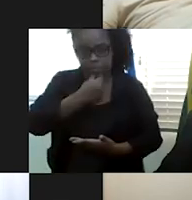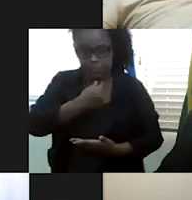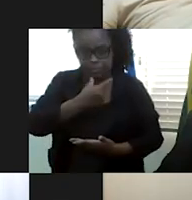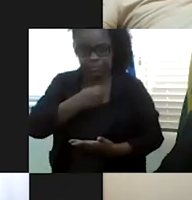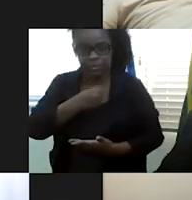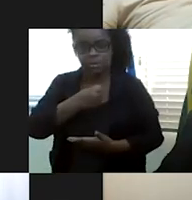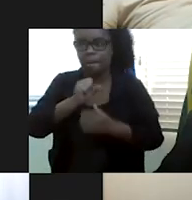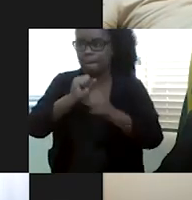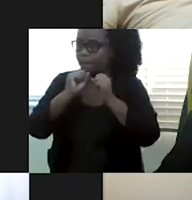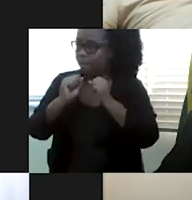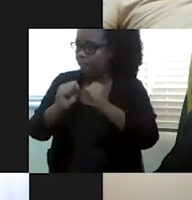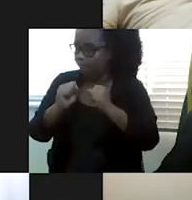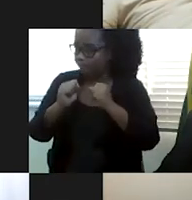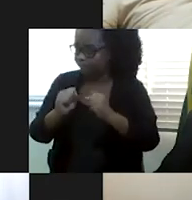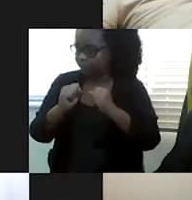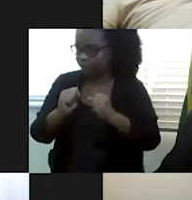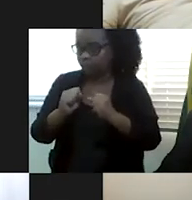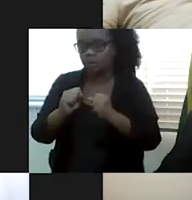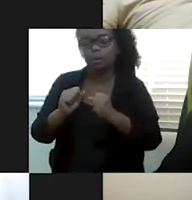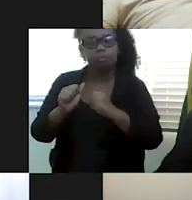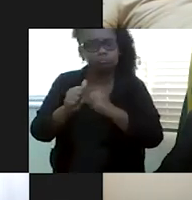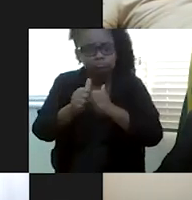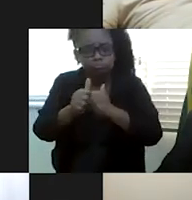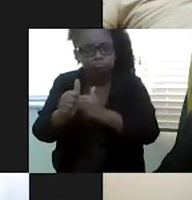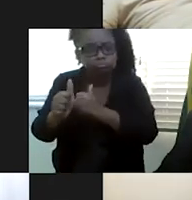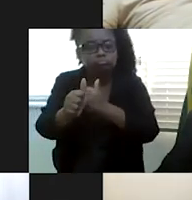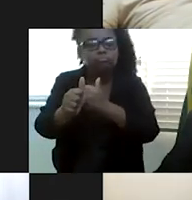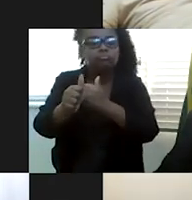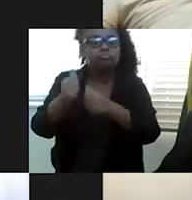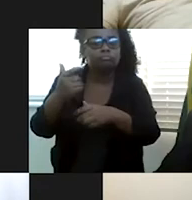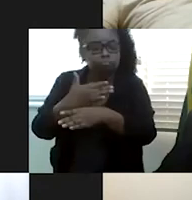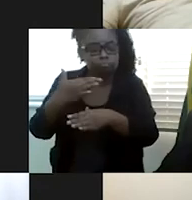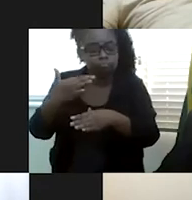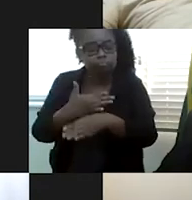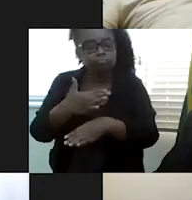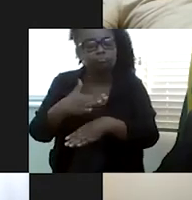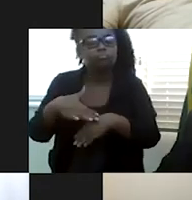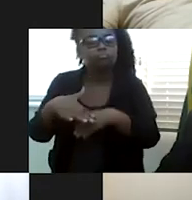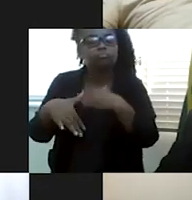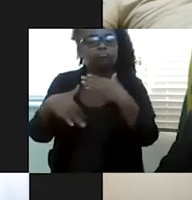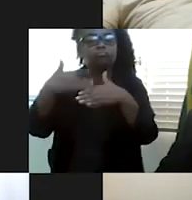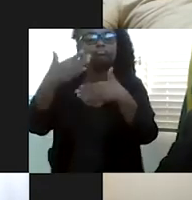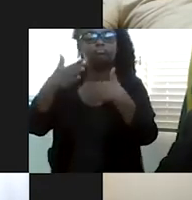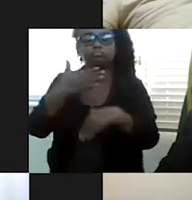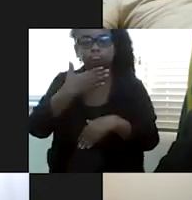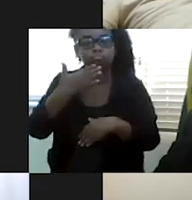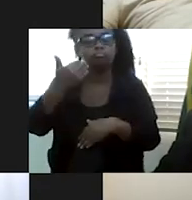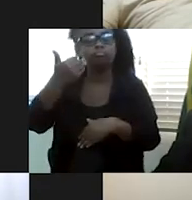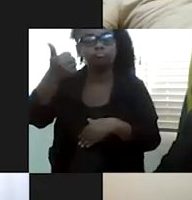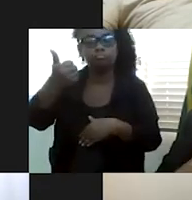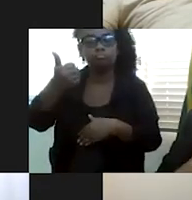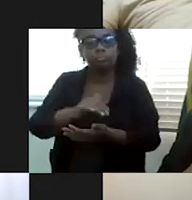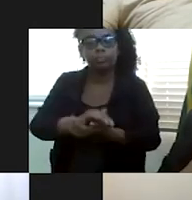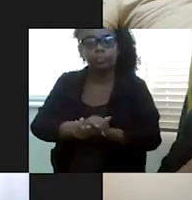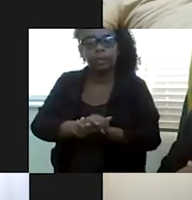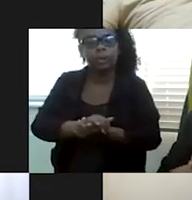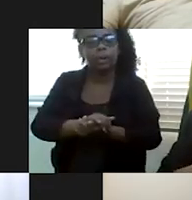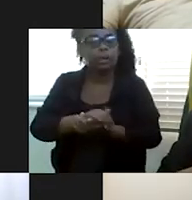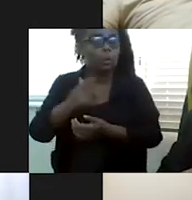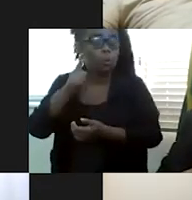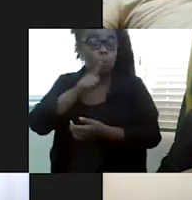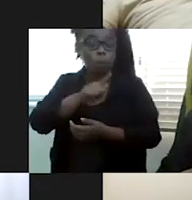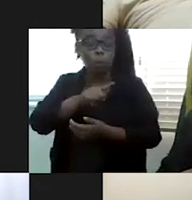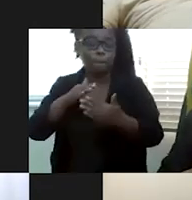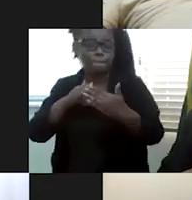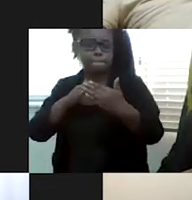consiga conduzir a nossa cidade da melhor forma possível e atingir essa marca de 100